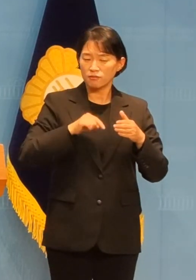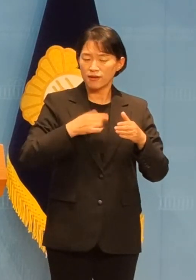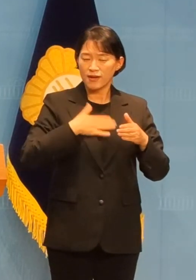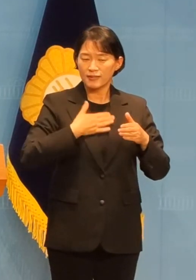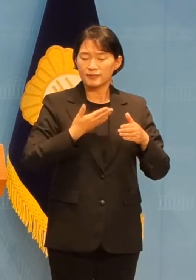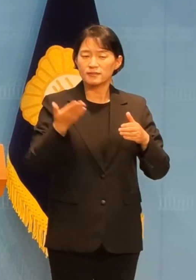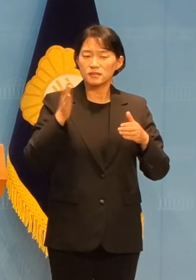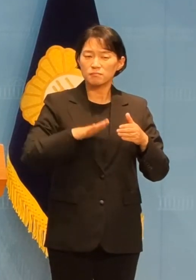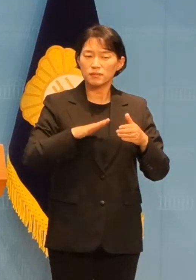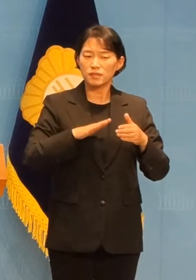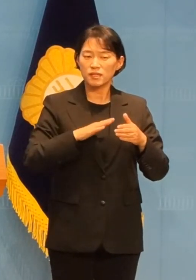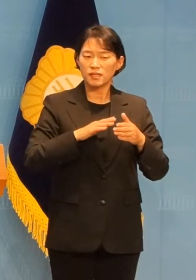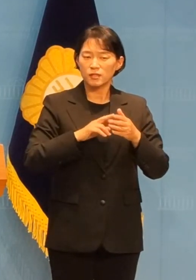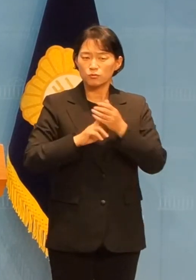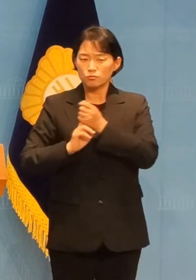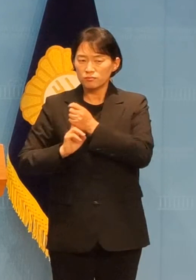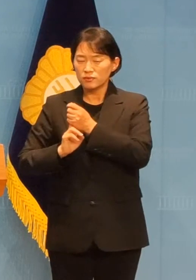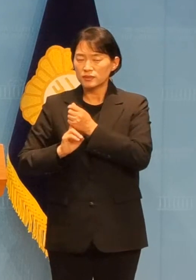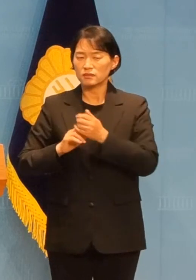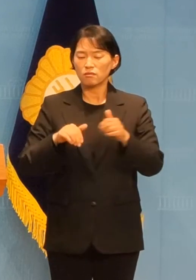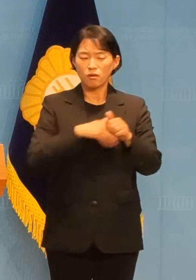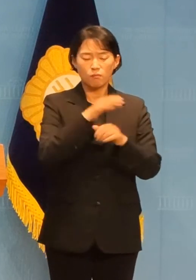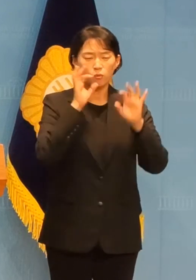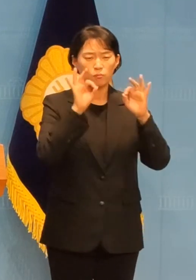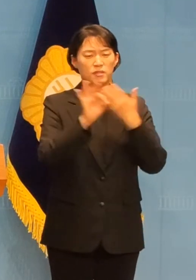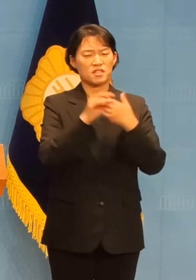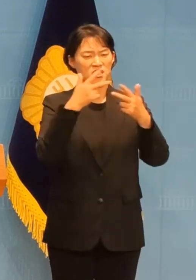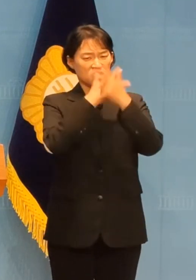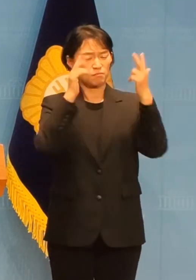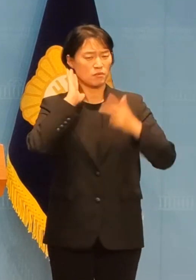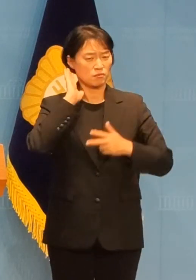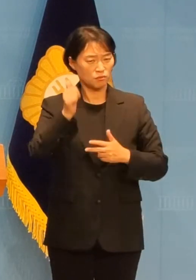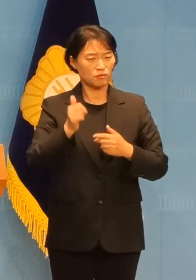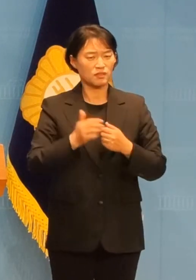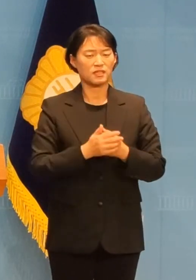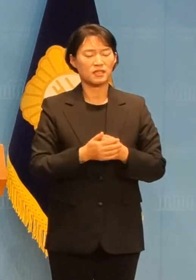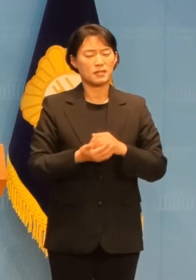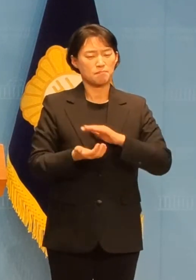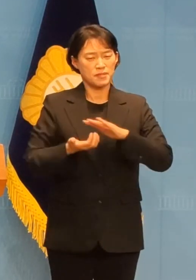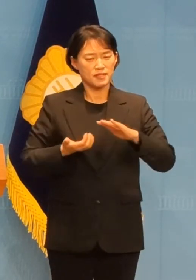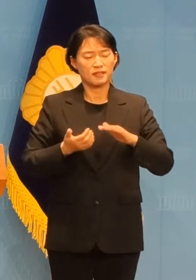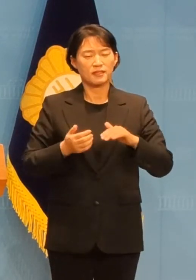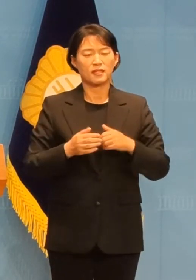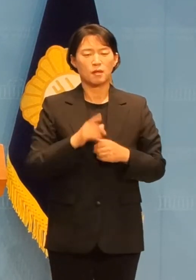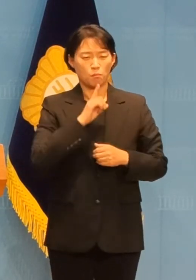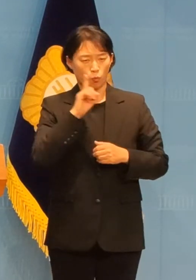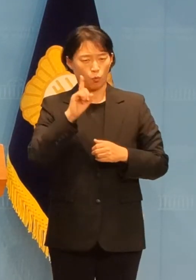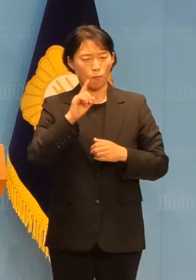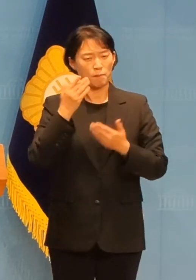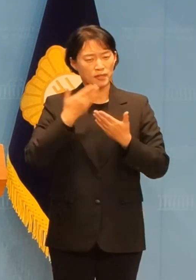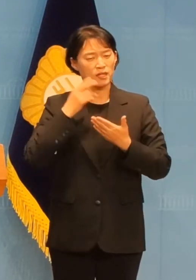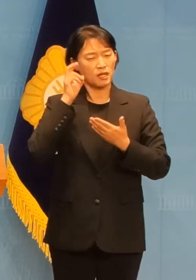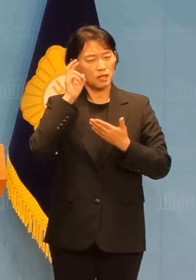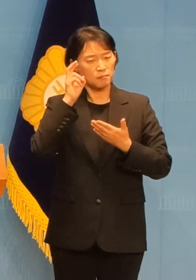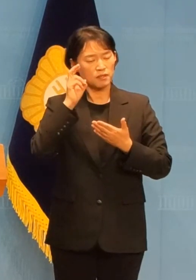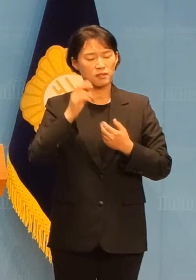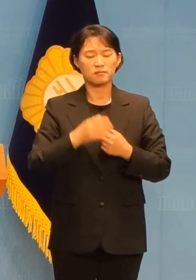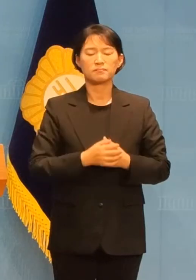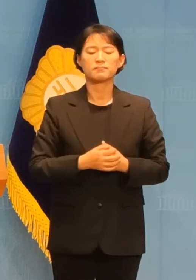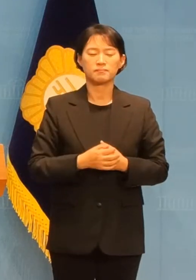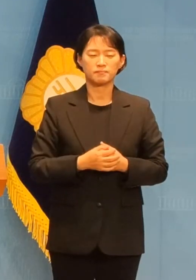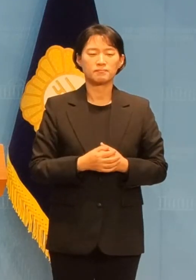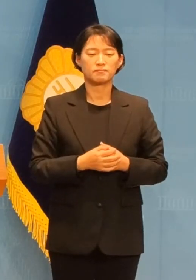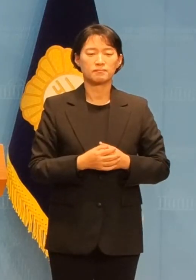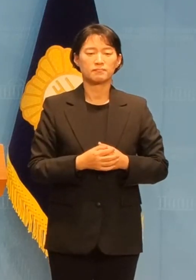불구하고 무마한 정황만 보더라도 이재명 대통령이 사전에 미리 보고받았을 가능성은 매우